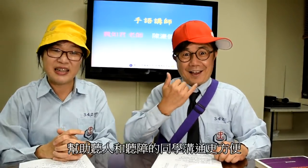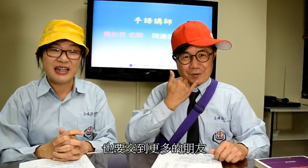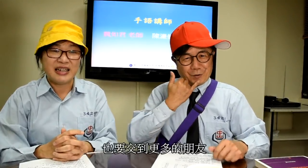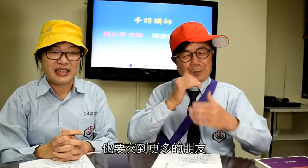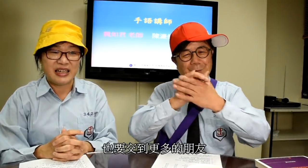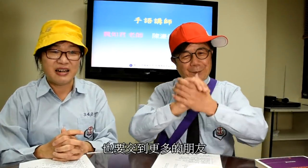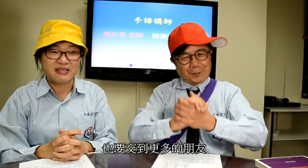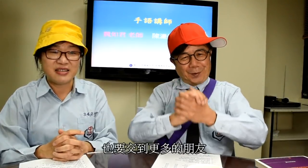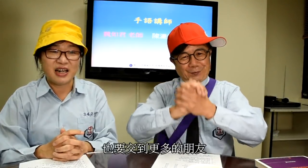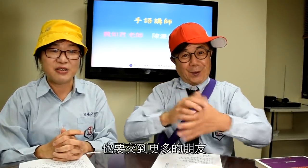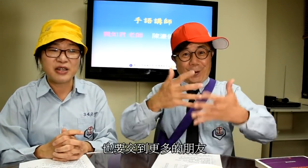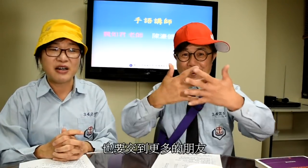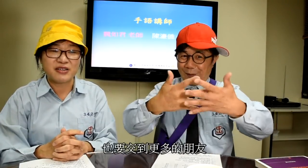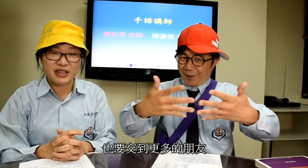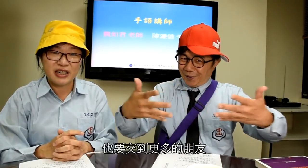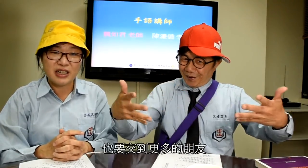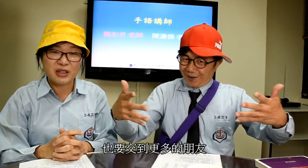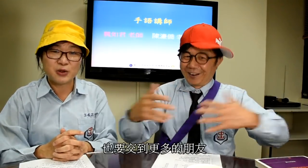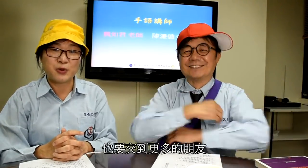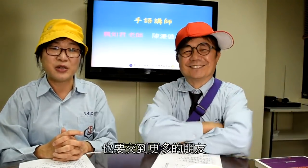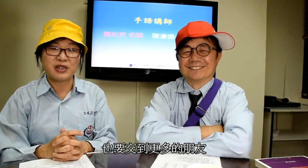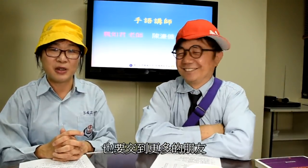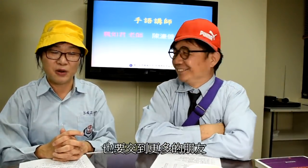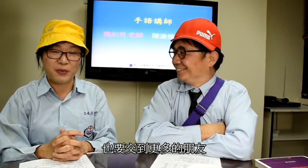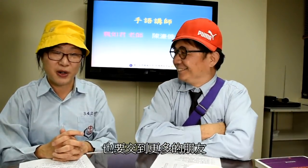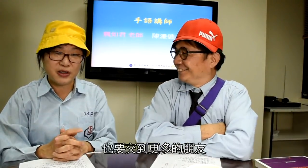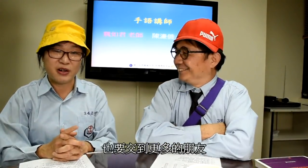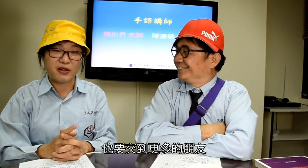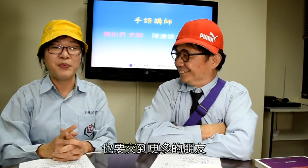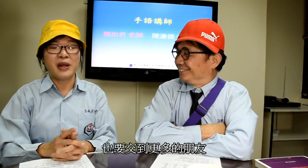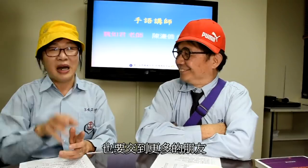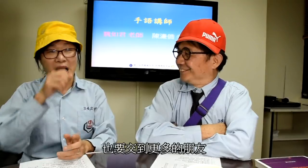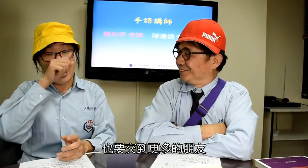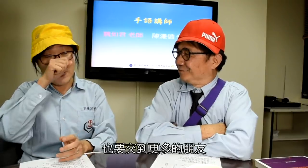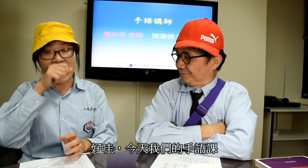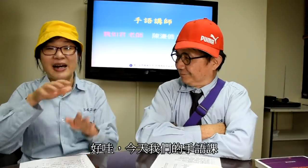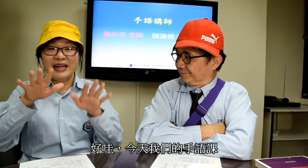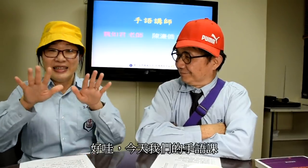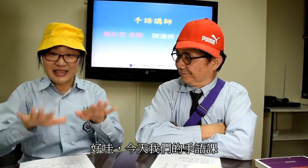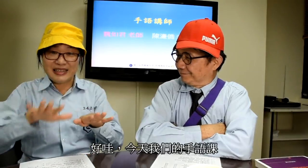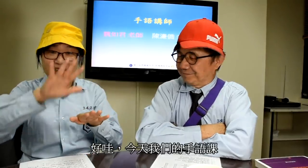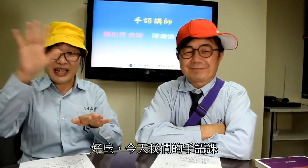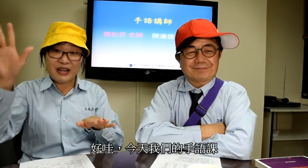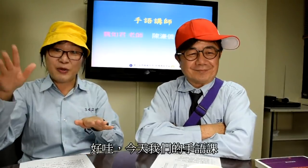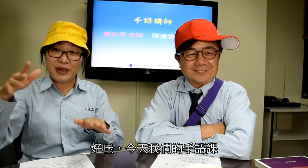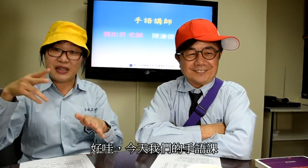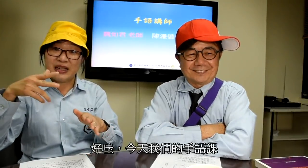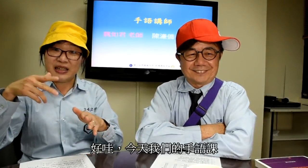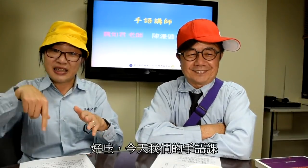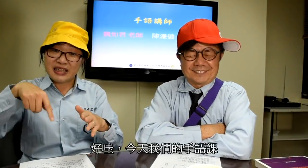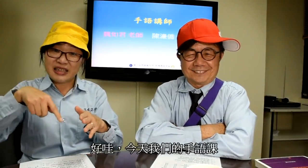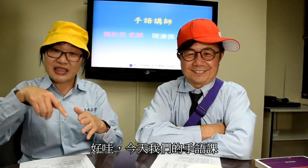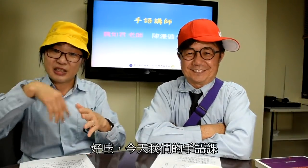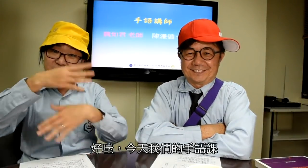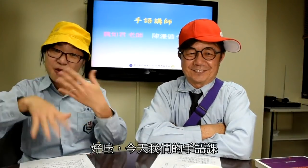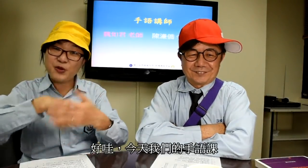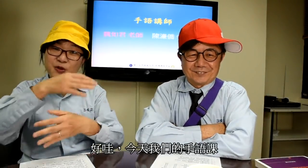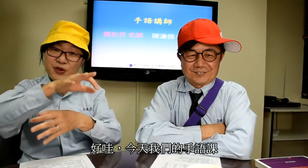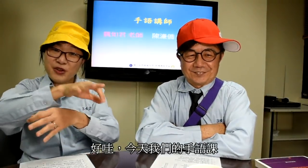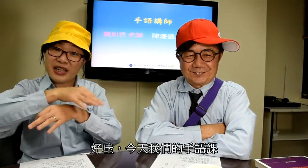也要交到更多的朋友。好啊，今天我们的手语课